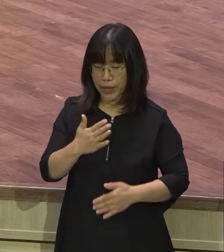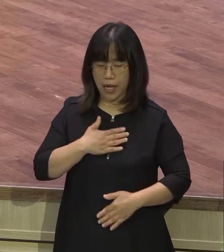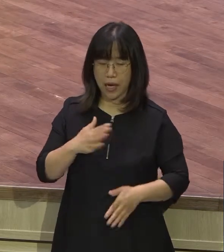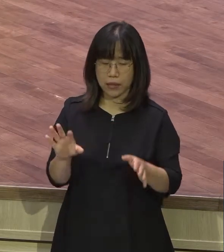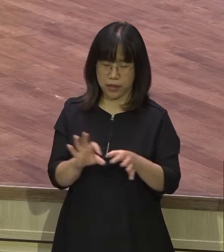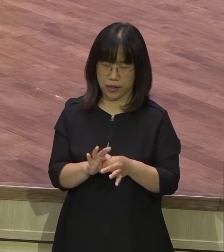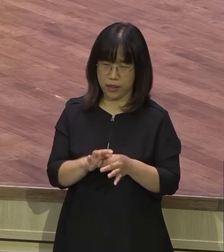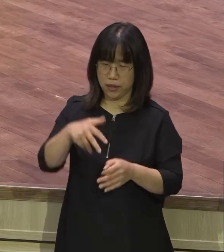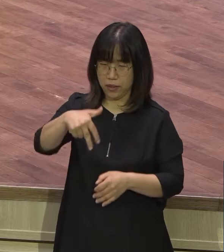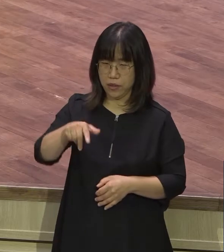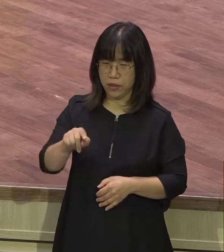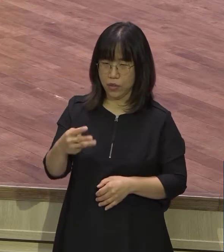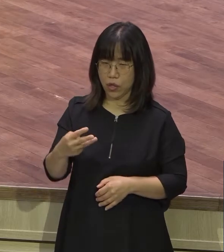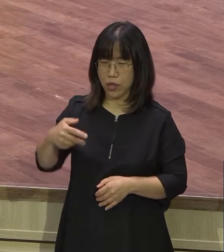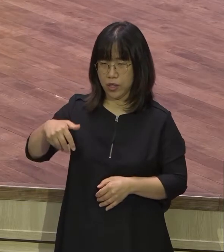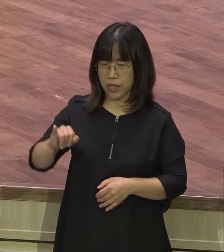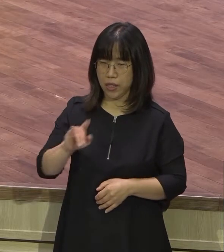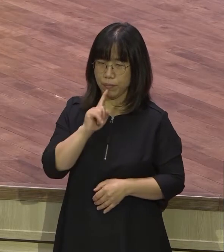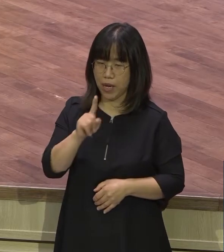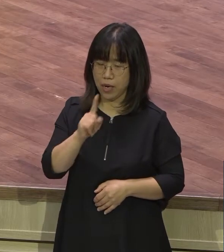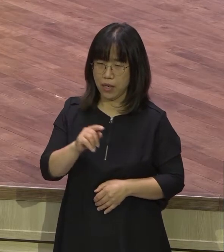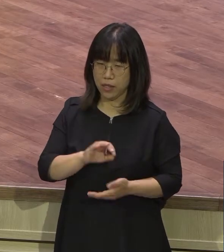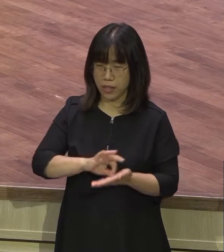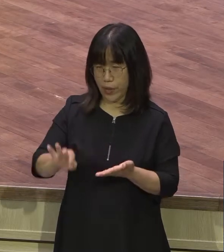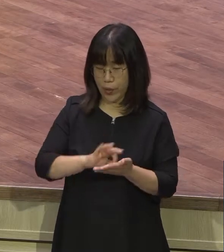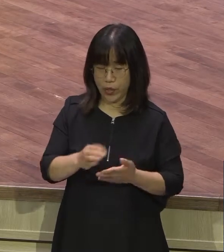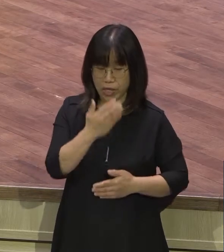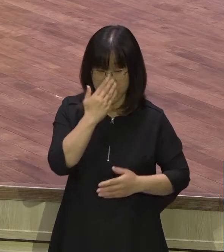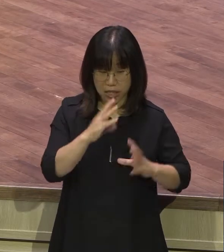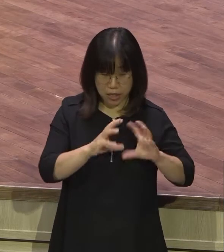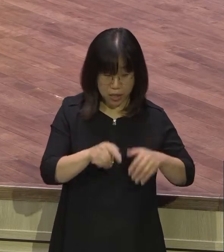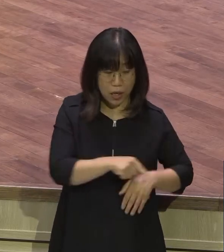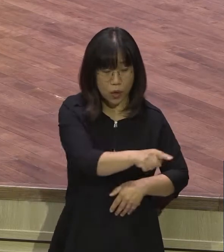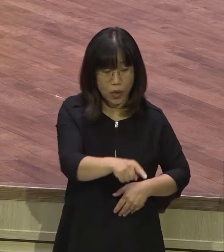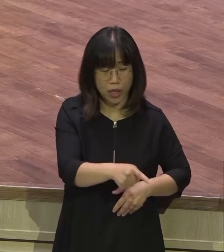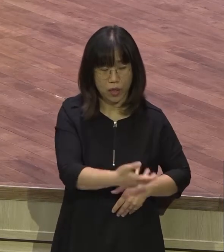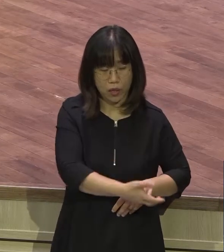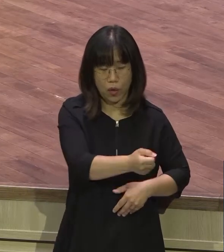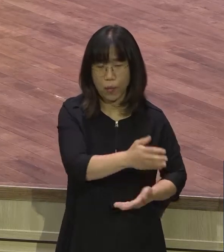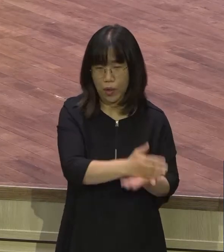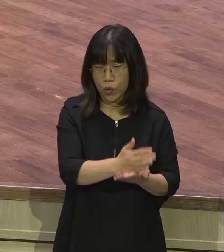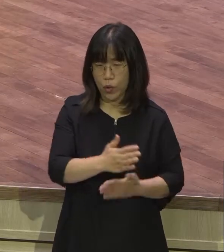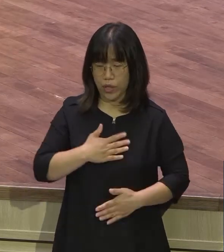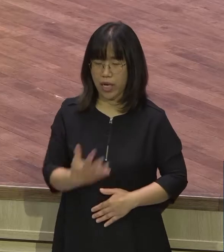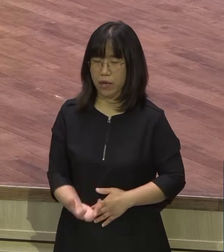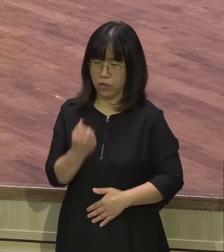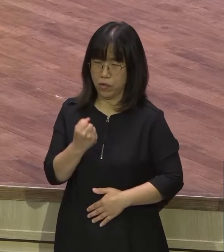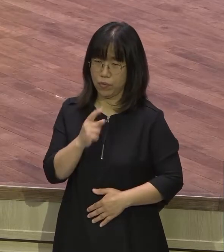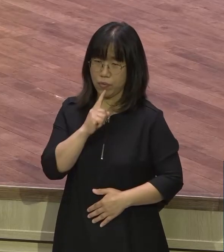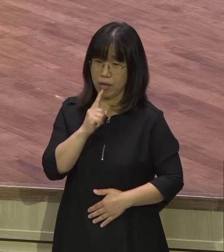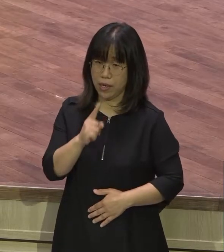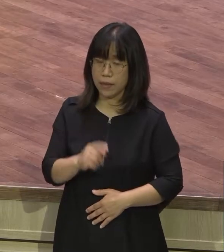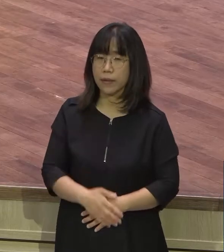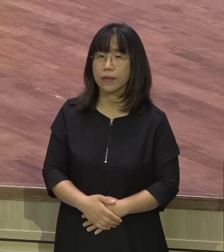절기들 그랬습니다. 나의 절기들, 여호와의 절기들이라고 그렇게 말씀하고 있어요.